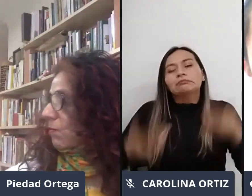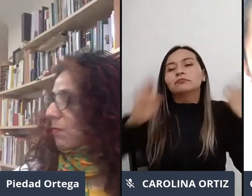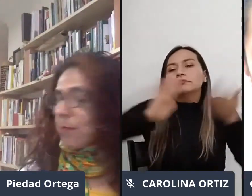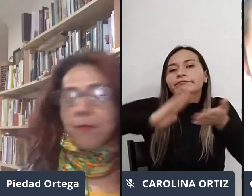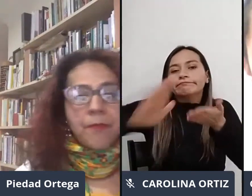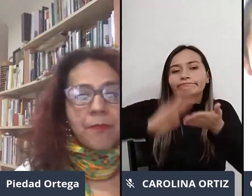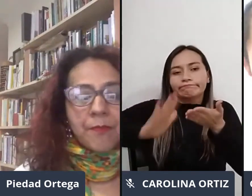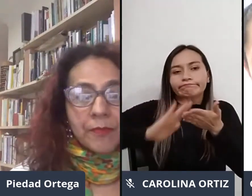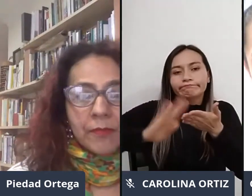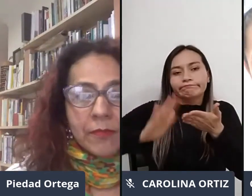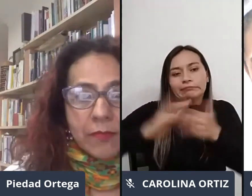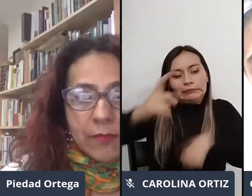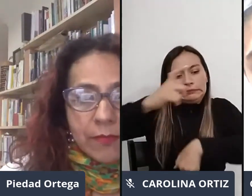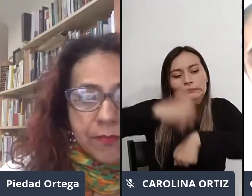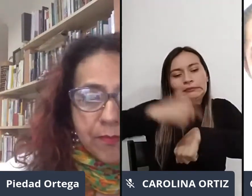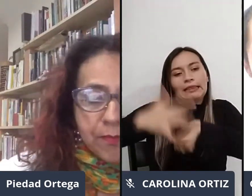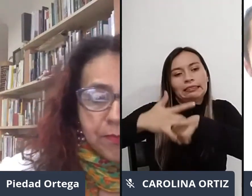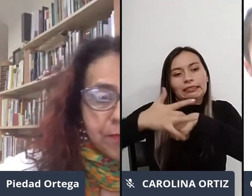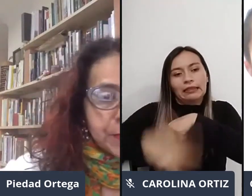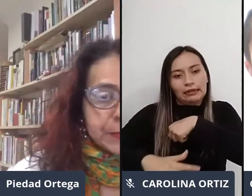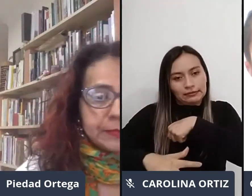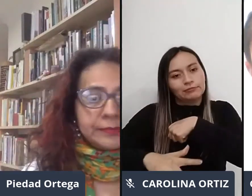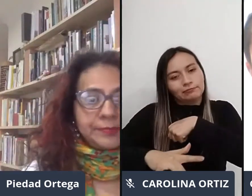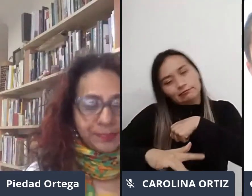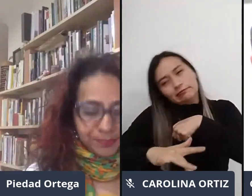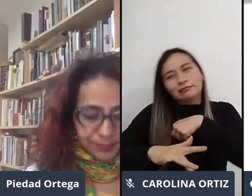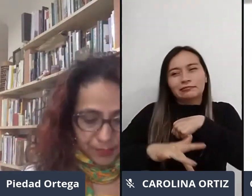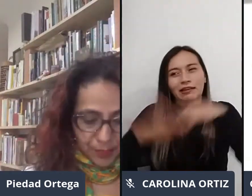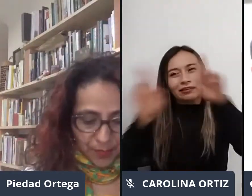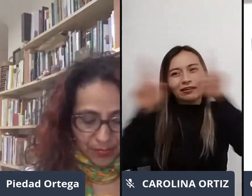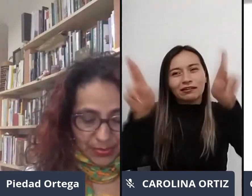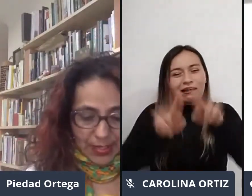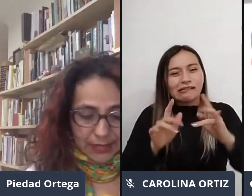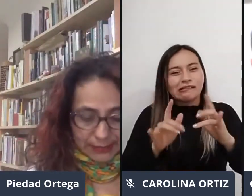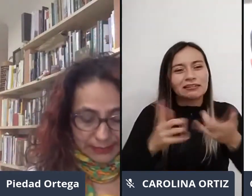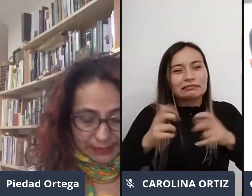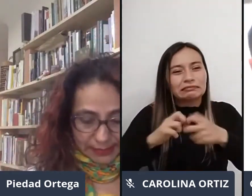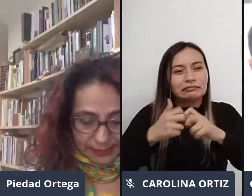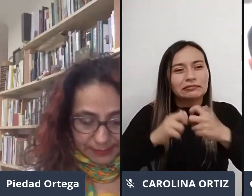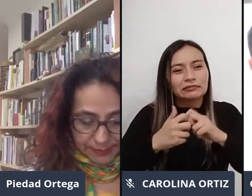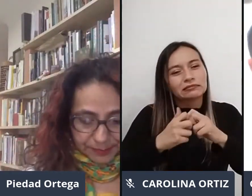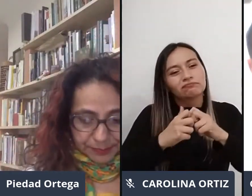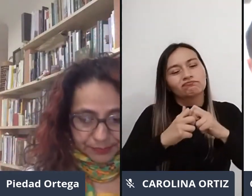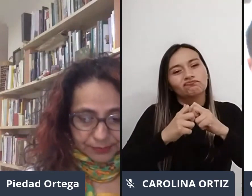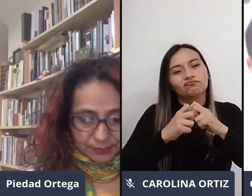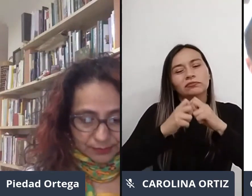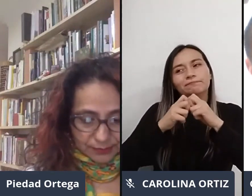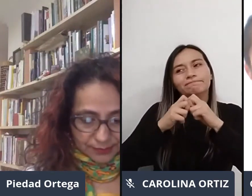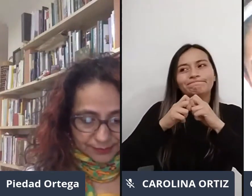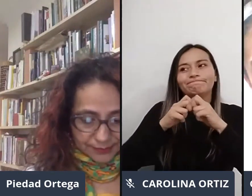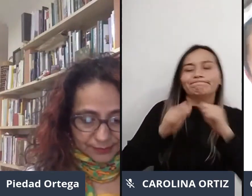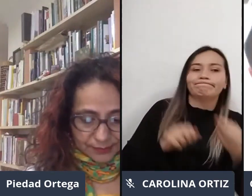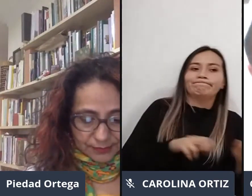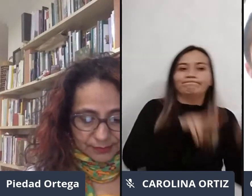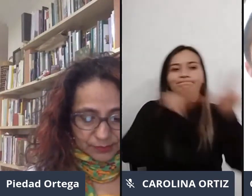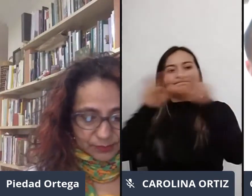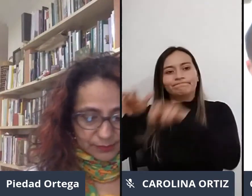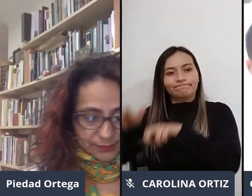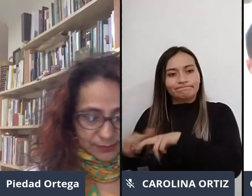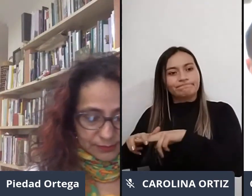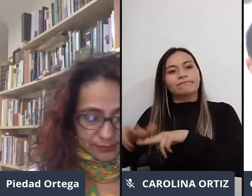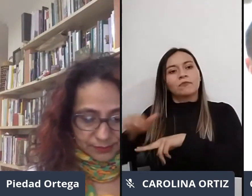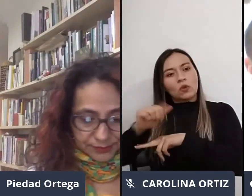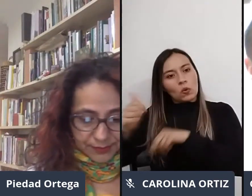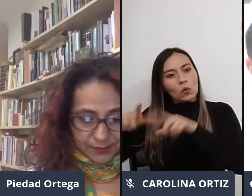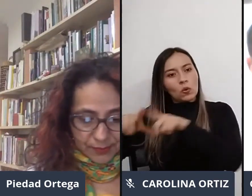primero por la hora, porque tuve inconvenientes con el internet, entonces tuve que trasladarme a otro lugar para poder estar